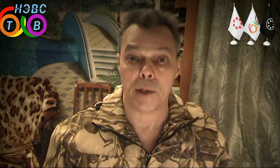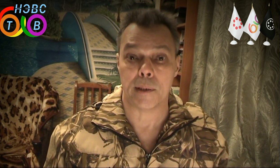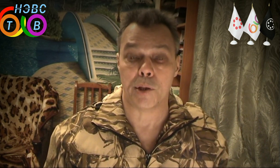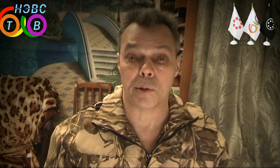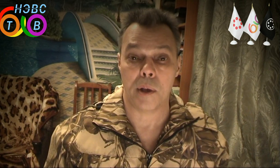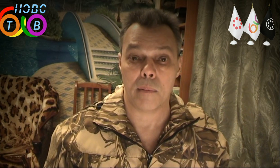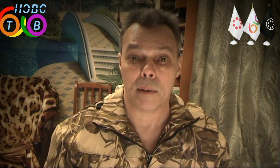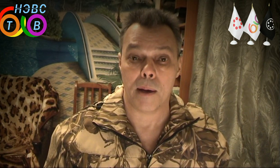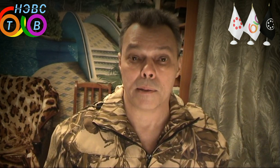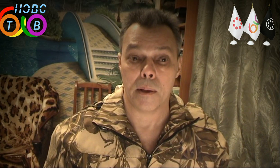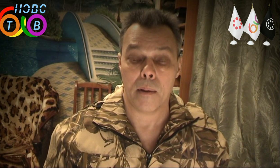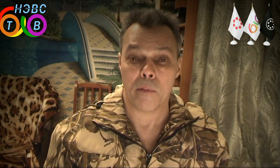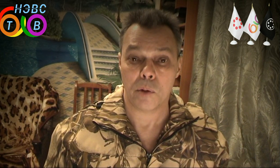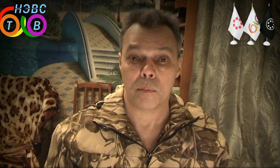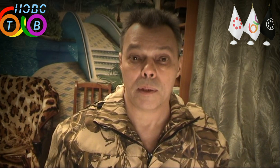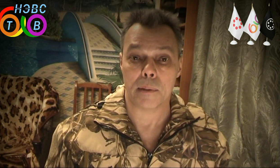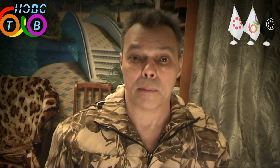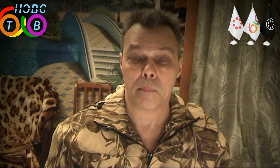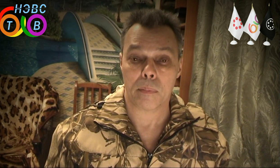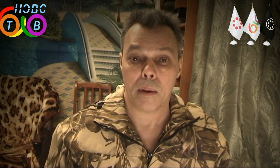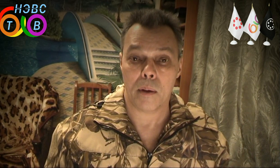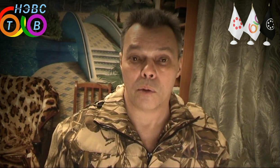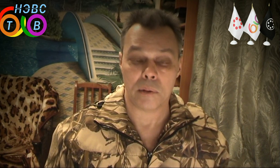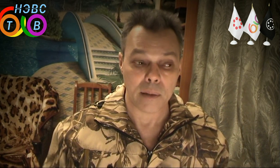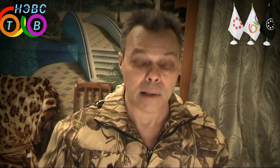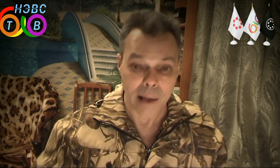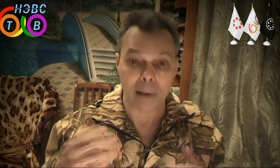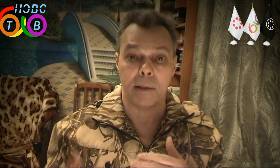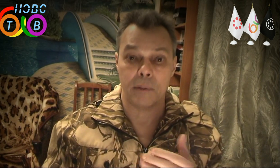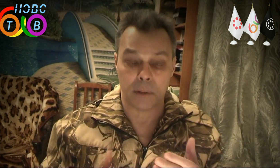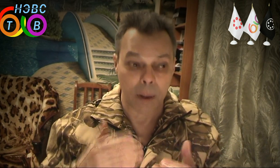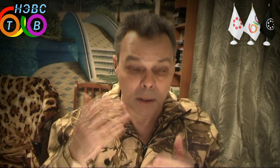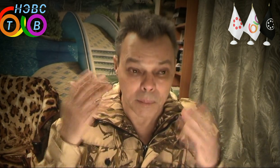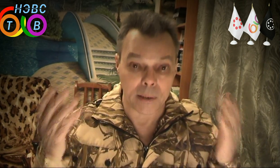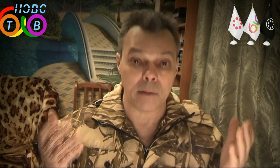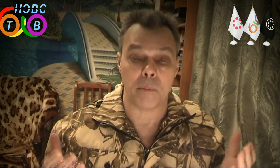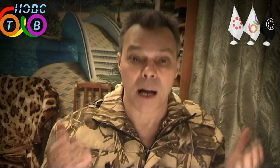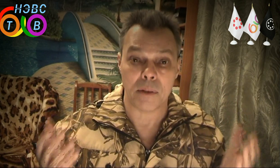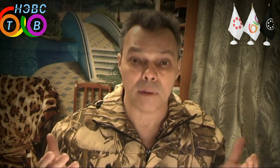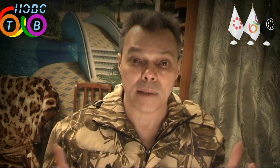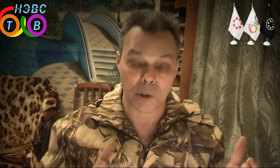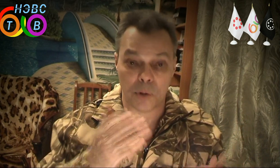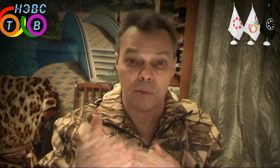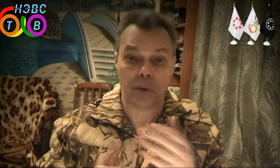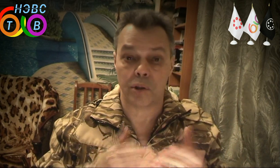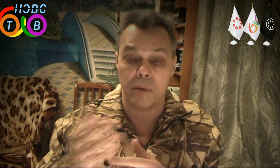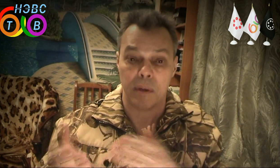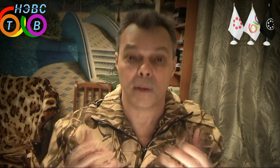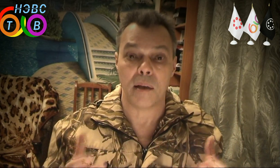разрешить, значит. Понимаете? Вот в чем дело-то. То есть надо как-то тогда смотреть правде в глаза, что сегодняшние времена